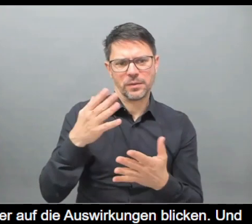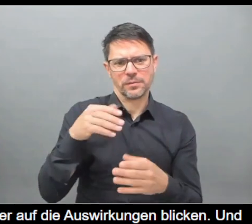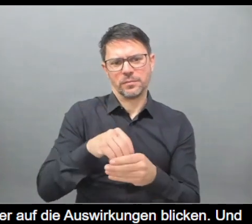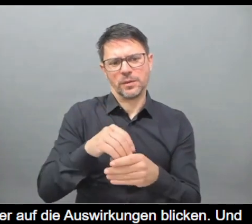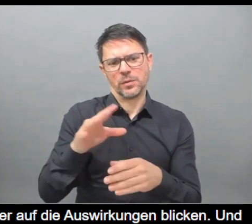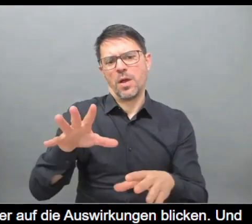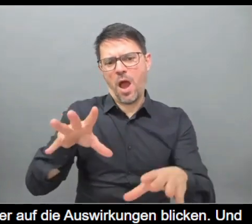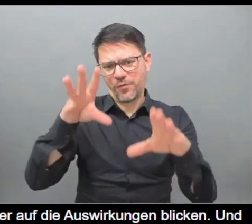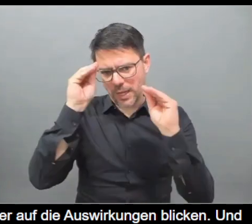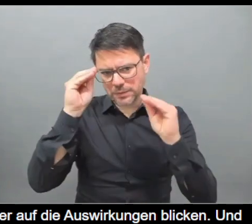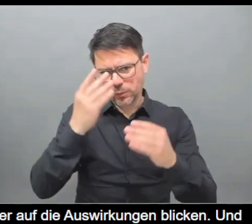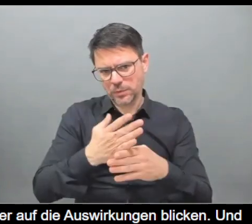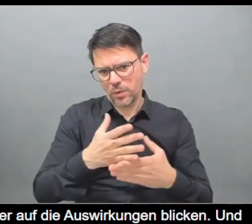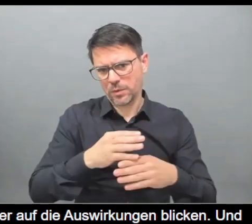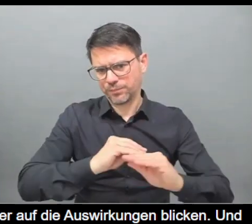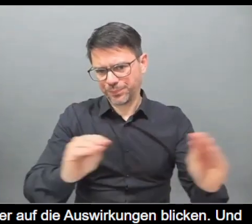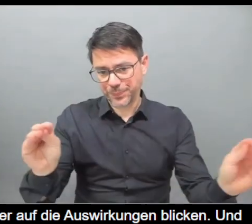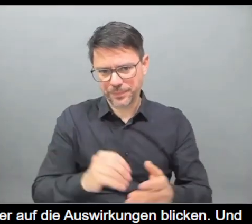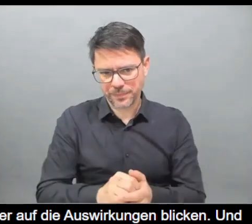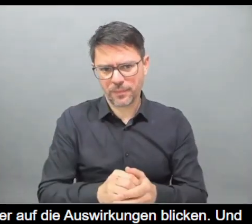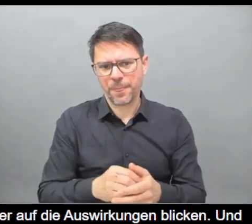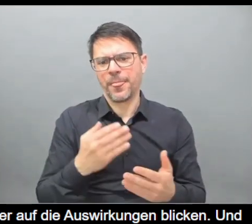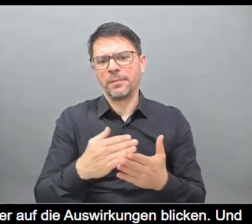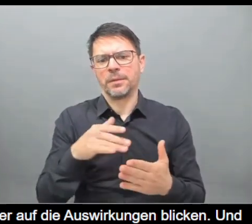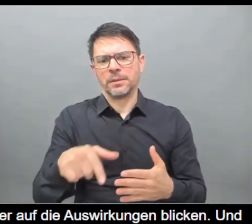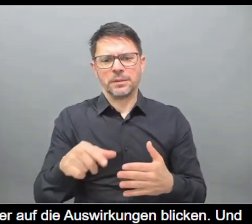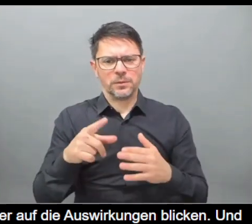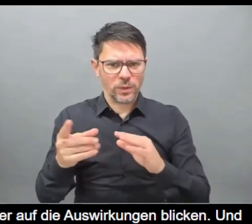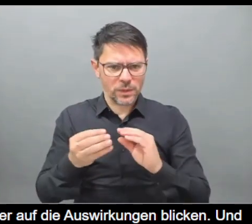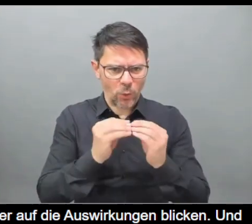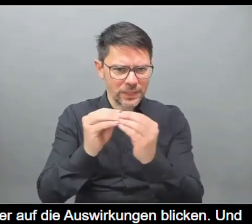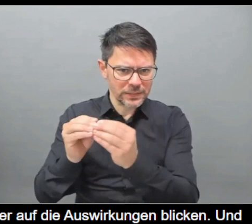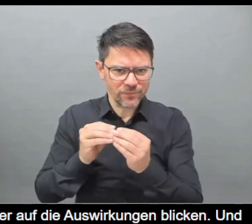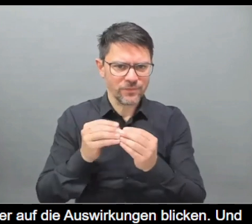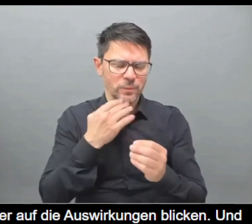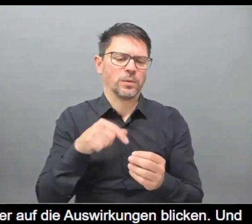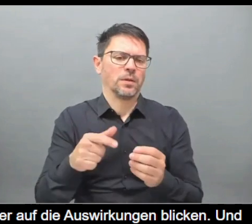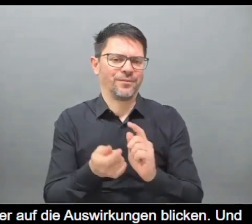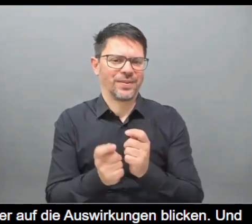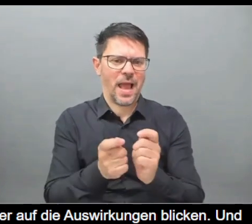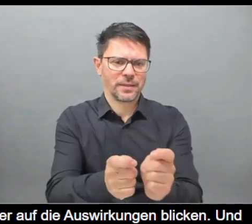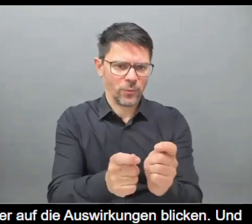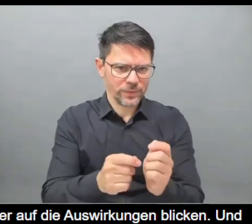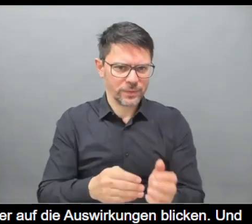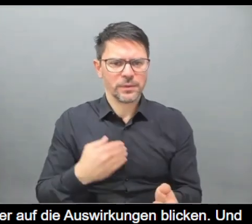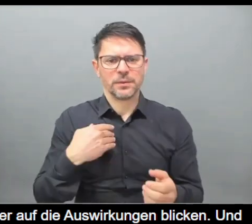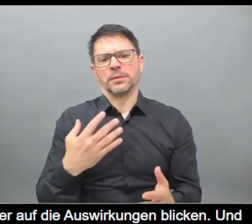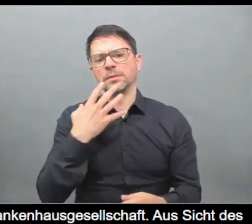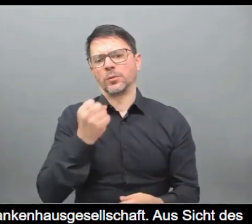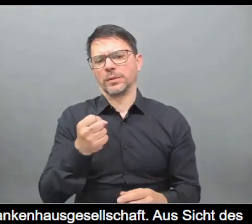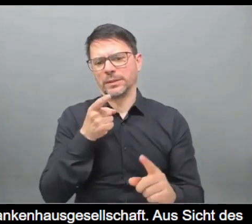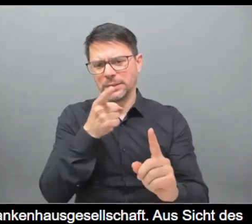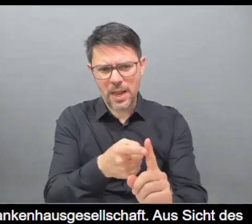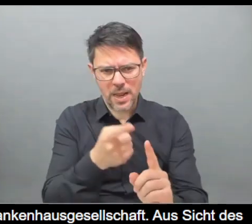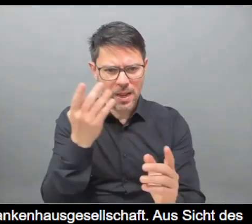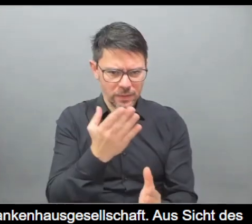notwendig ist, die auch Veränderungen mit sich bringen wird, die mancherorts sicher auch als schmerzhaft empfunden werden. Vor dieser Diskussion darf man